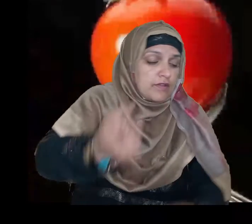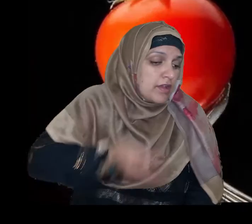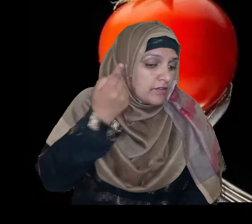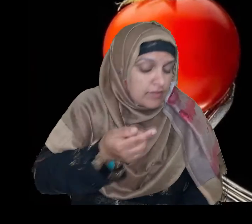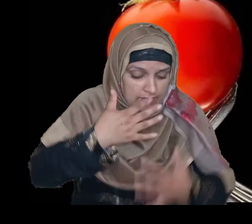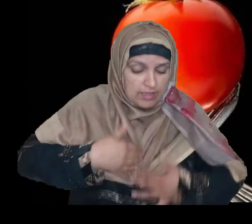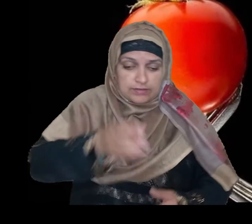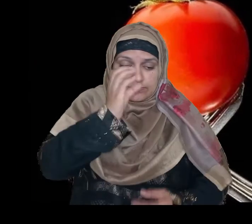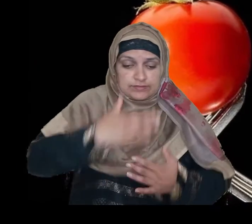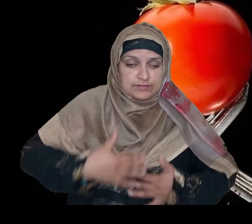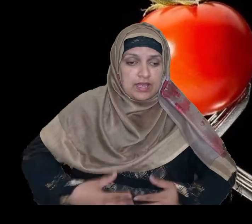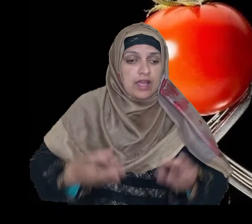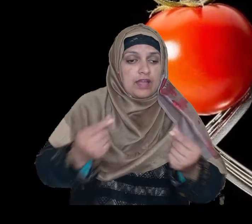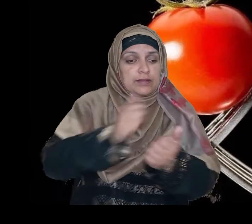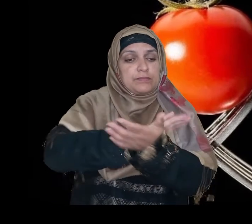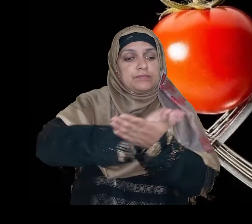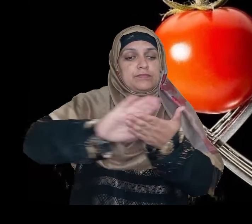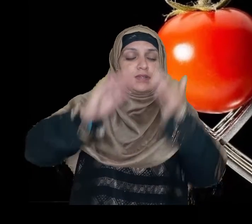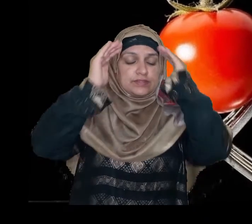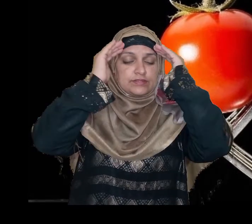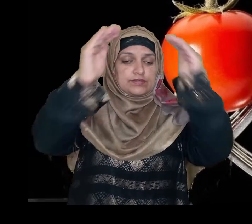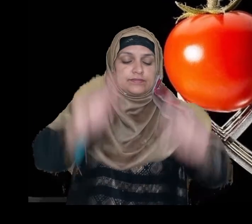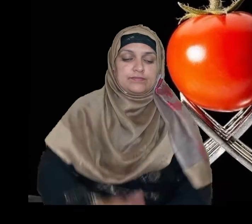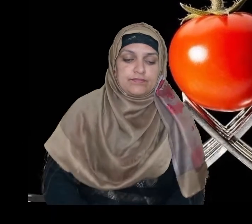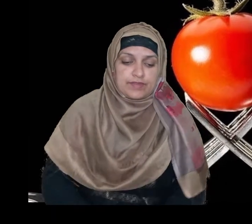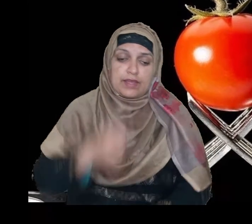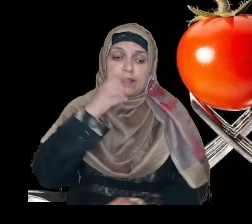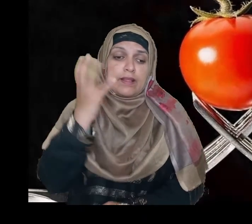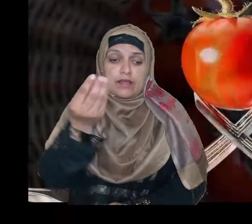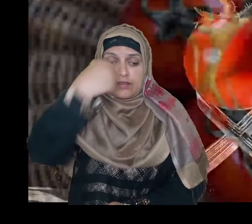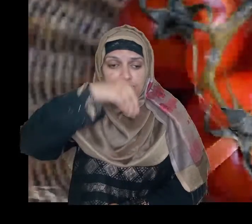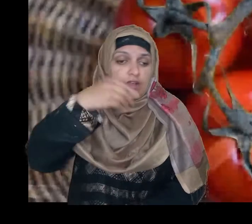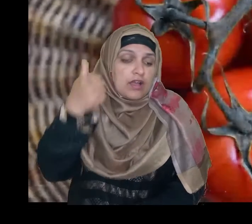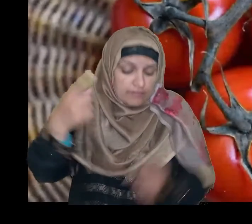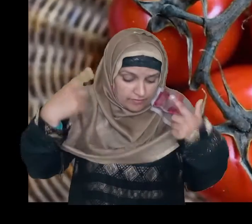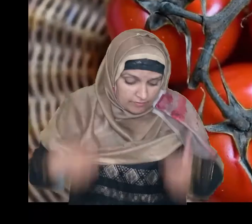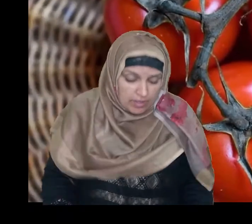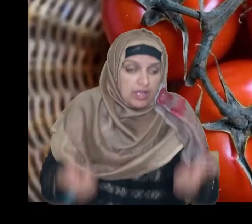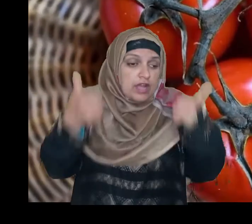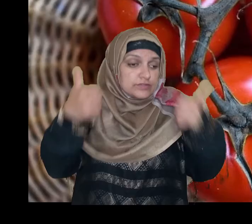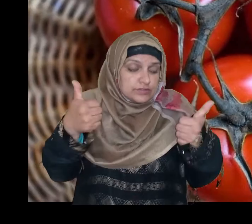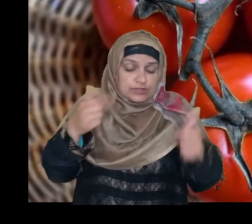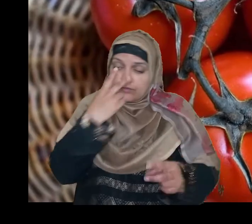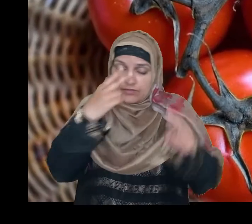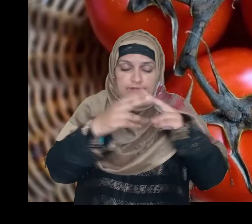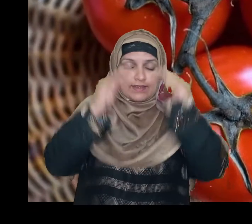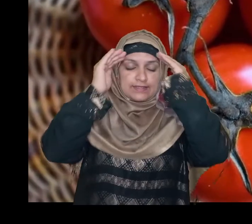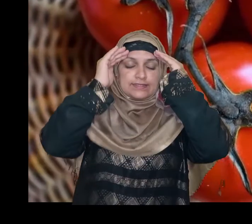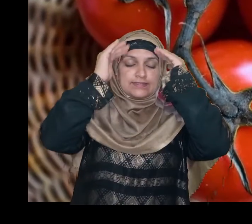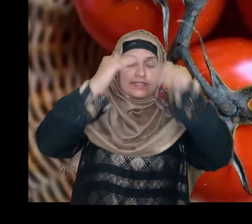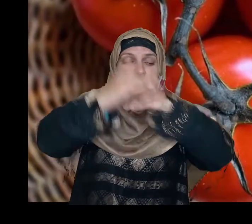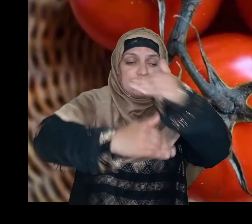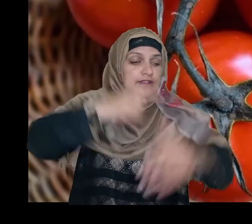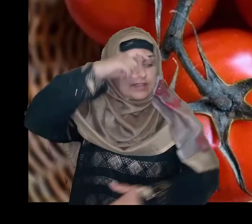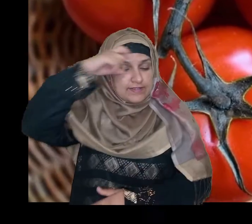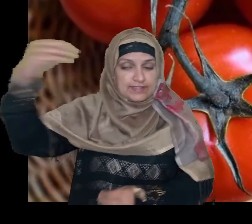जाती है और इंसान बदहज़मी से भी बचा रहता है और टमाटर खाने से इंसान ख़ुद को तरोताज़ा महसूस करता है और ये गर्मी से भी